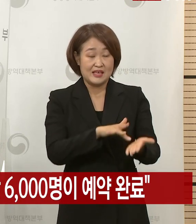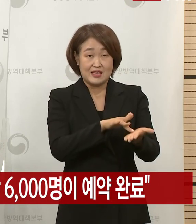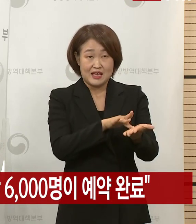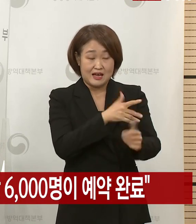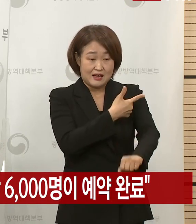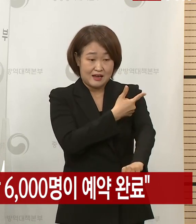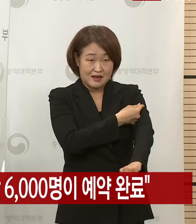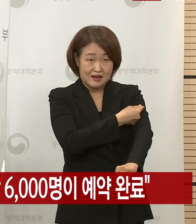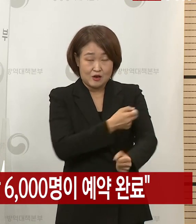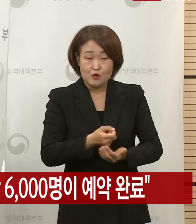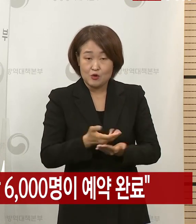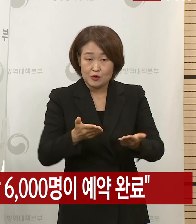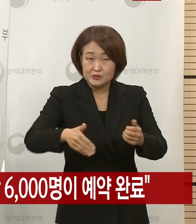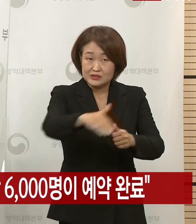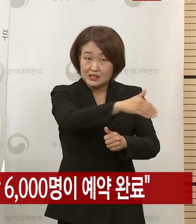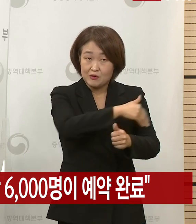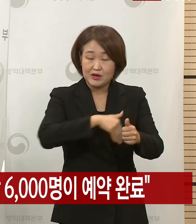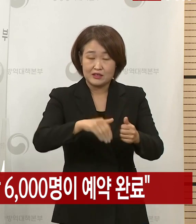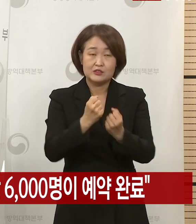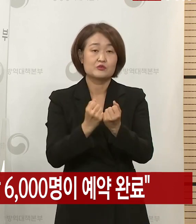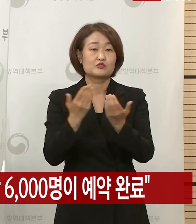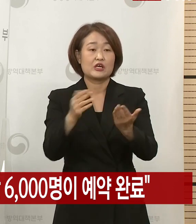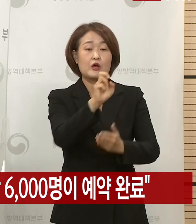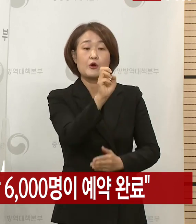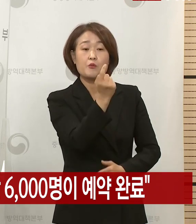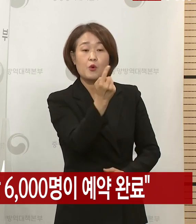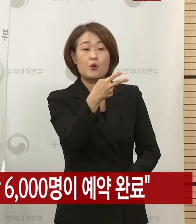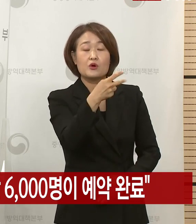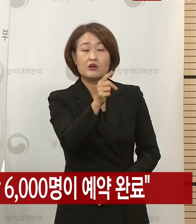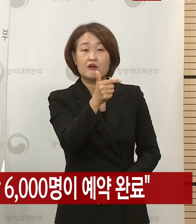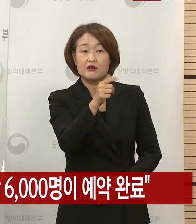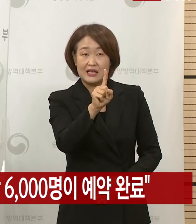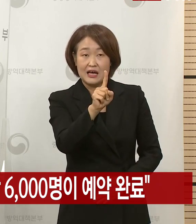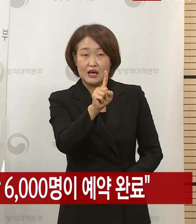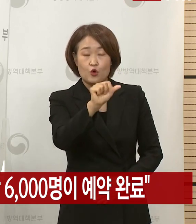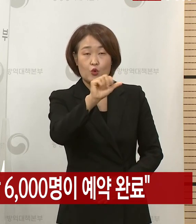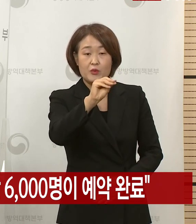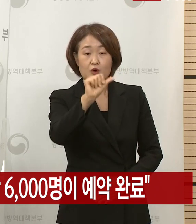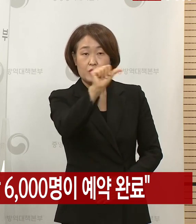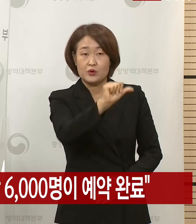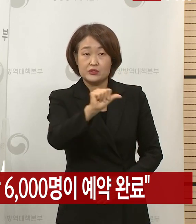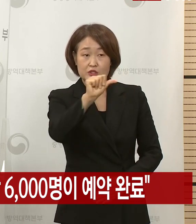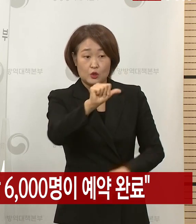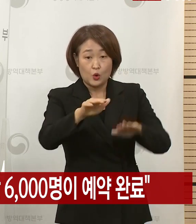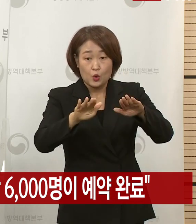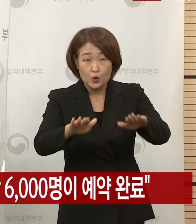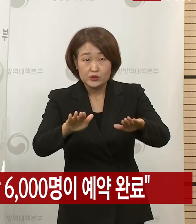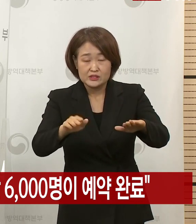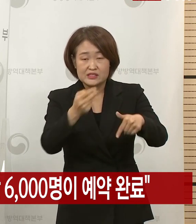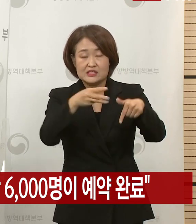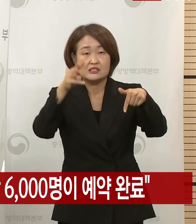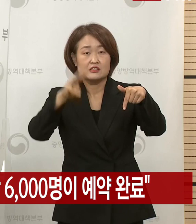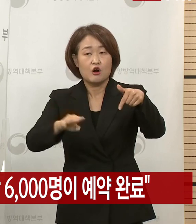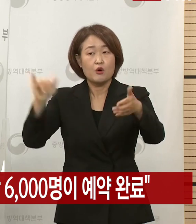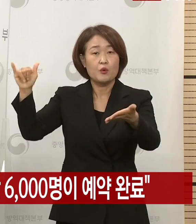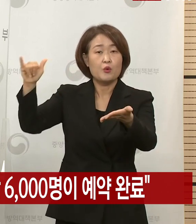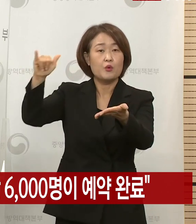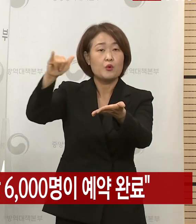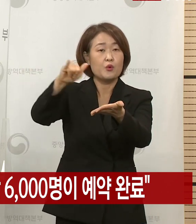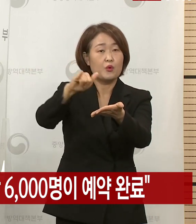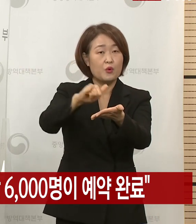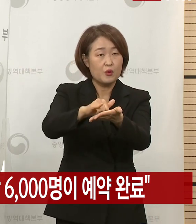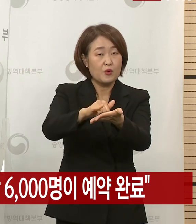대해서 말씀드리겠습니다. 모더나 백신 5만 5천 회분이 오늘 인천공항에 도착 예정이며